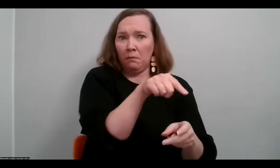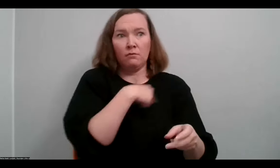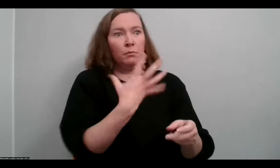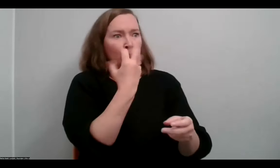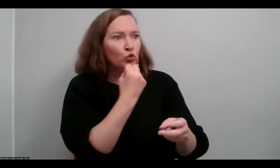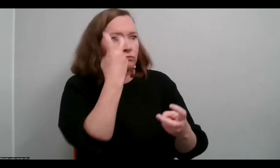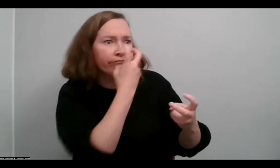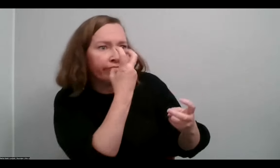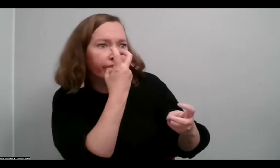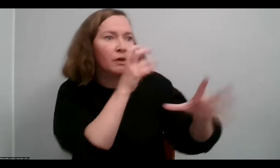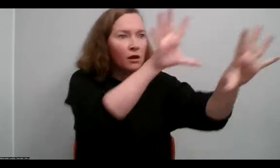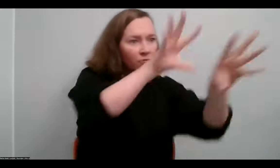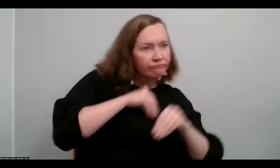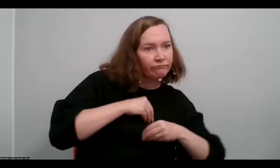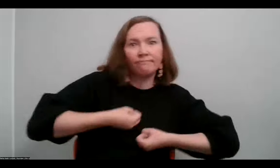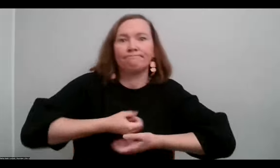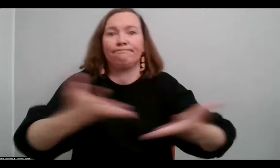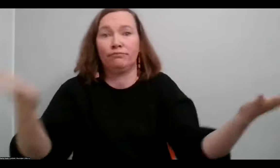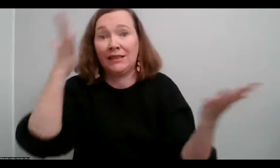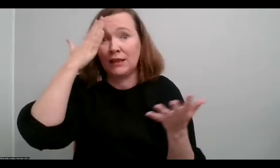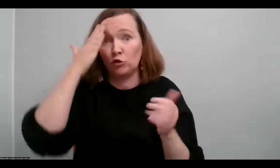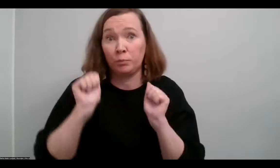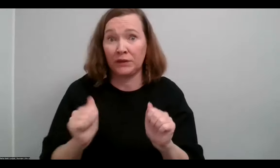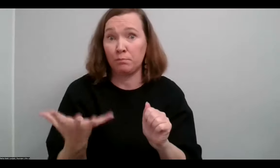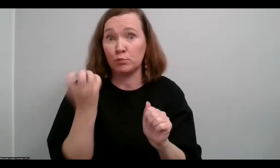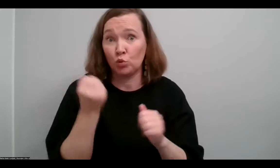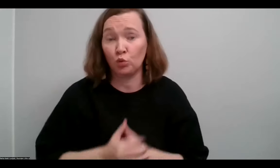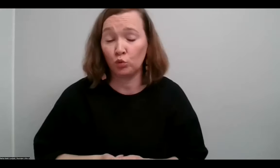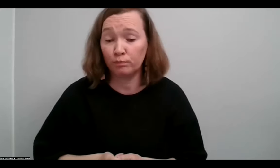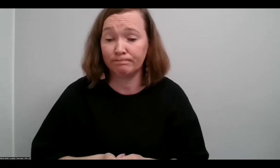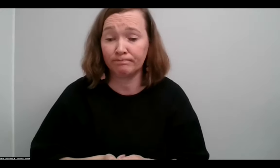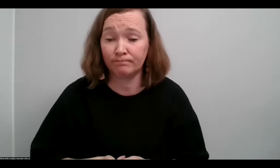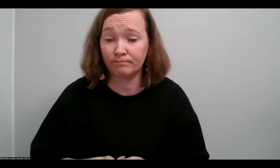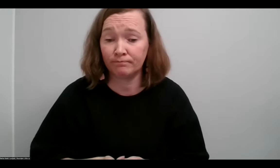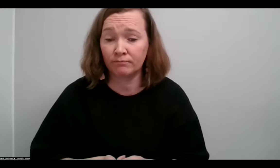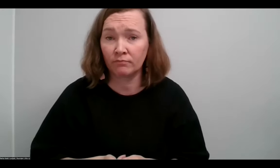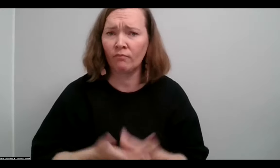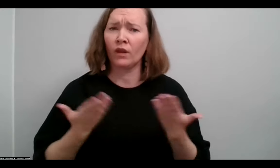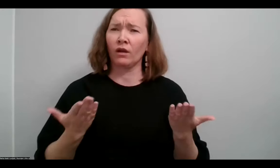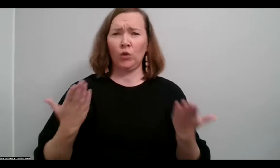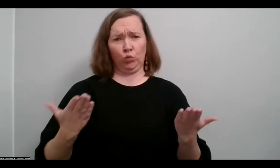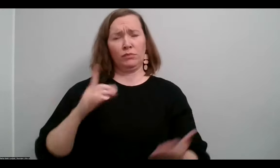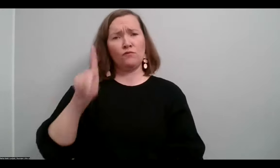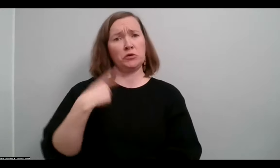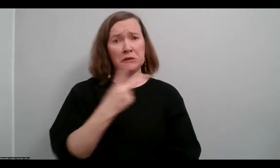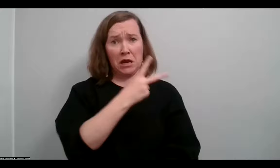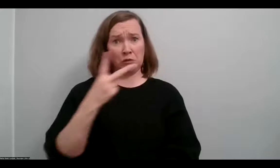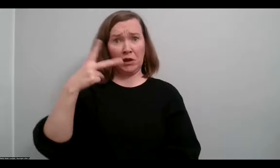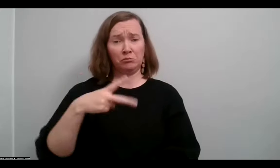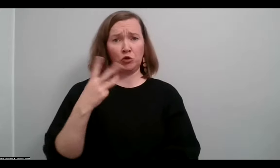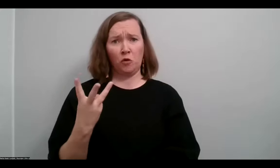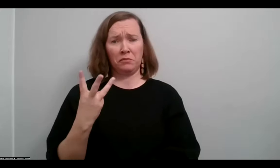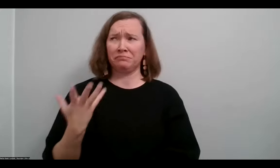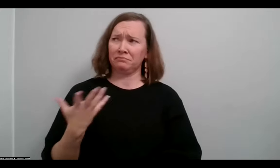Viittomakielisten palvelut kuuluvat tähän kokonaisuuteen. Meillä on oikeus etsiä niistä tietoa, välittää niistä tietoa